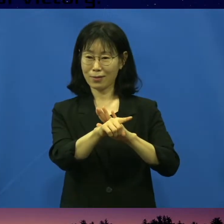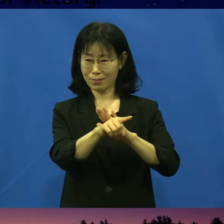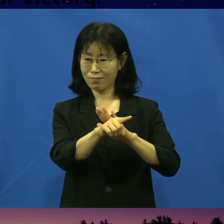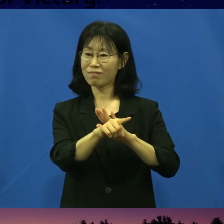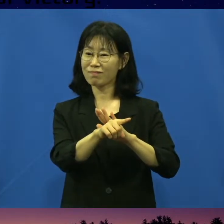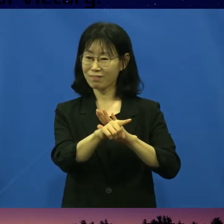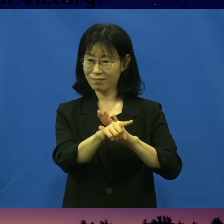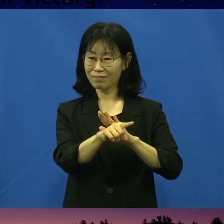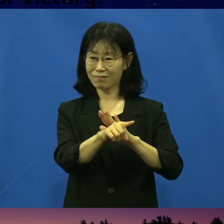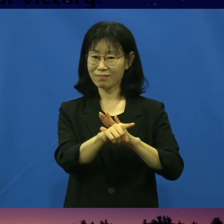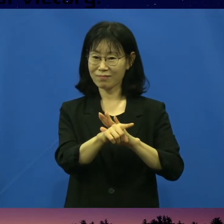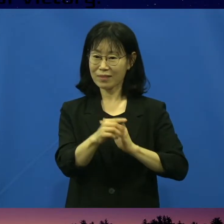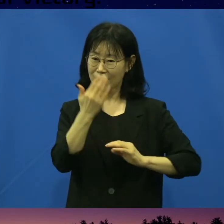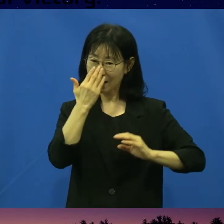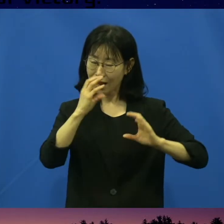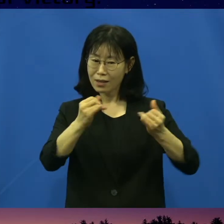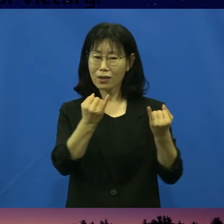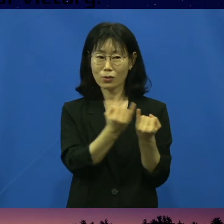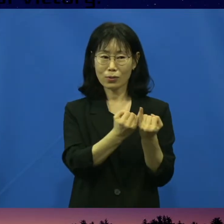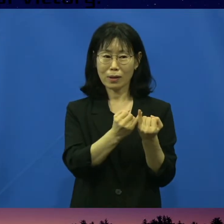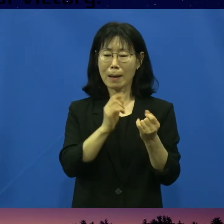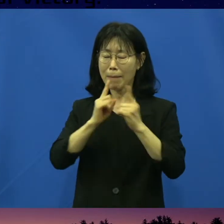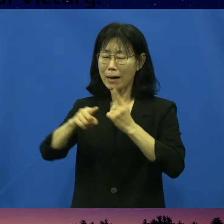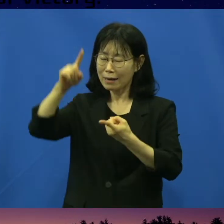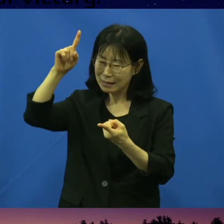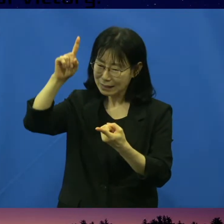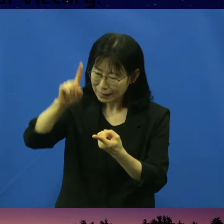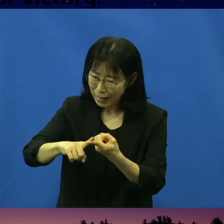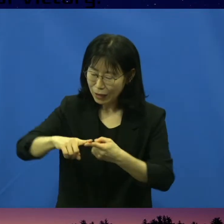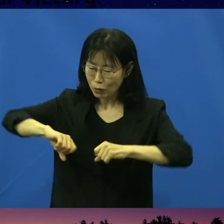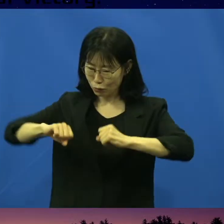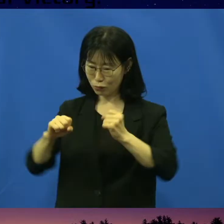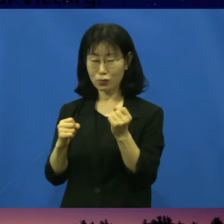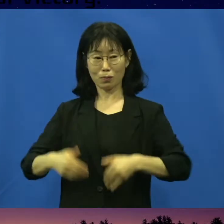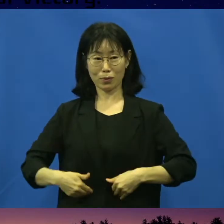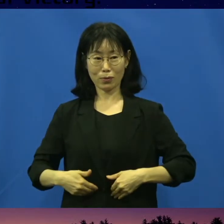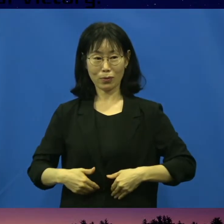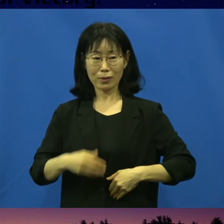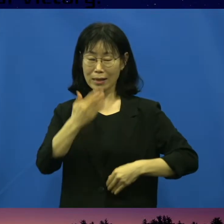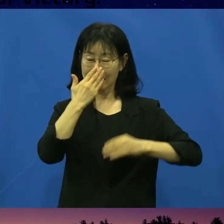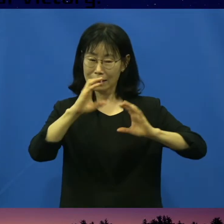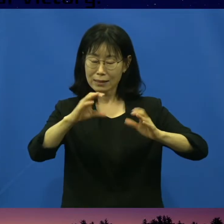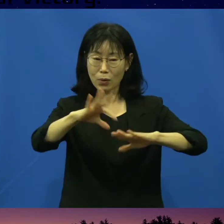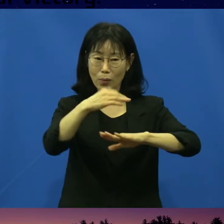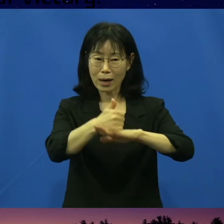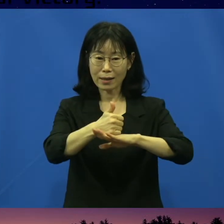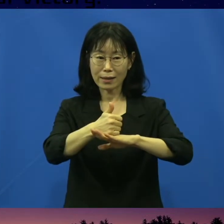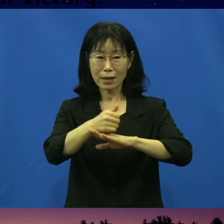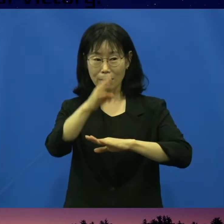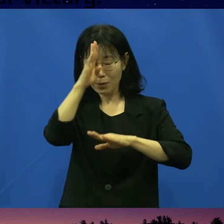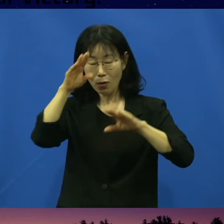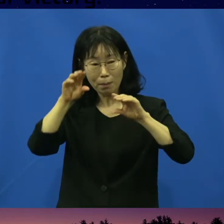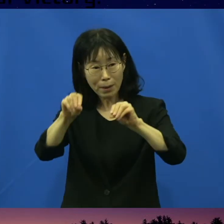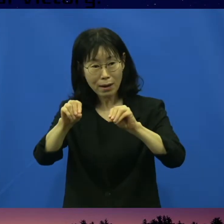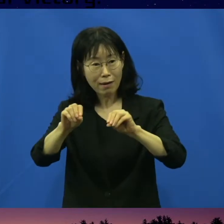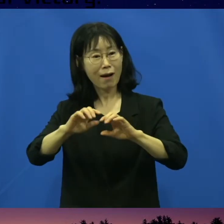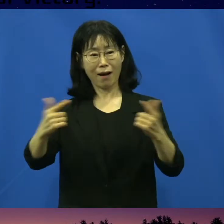여러분, 소녀가 알려준 대로 가야 돼요. 소녀가 제대로 알려준 거죠. 이스라엘 왕이 고쳐주는 게 아니라 선지자를 찾아가라는 거예요.